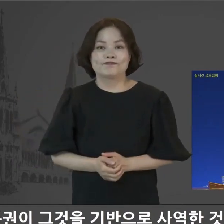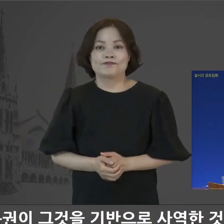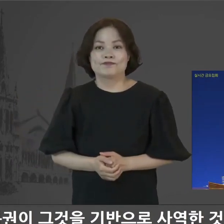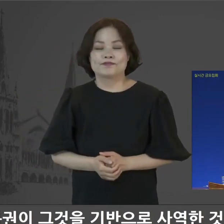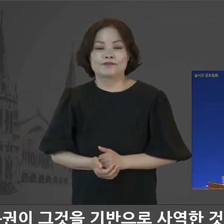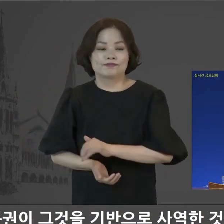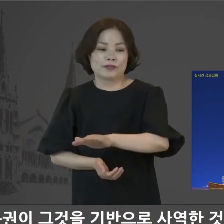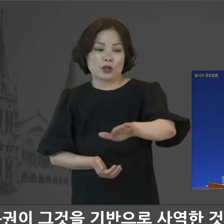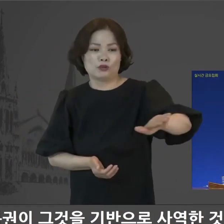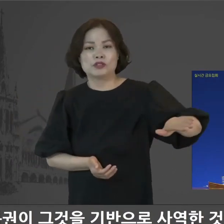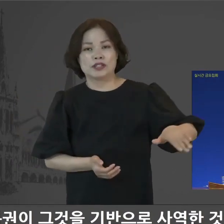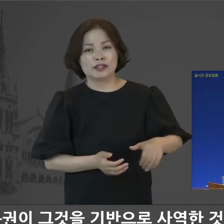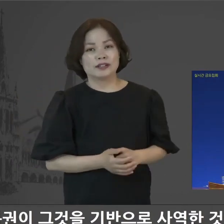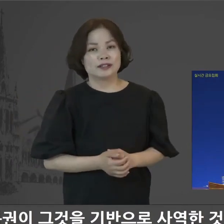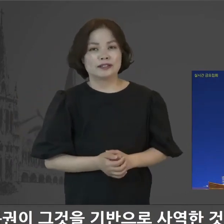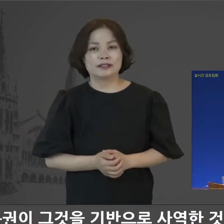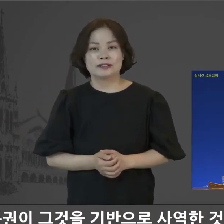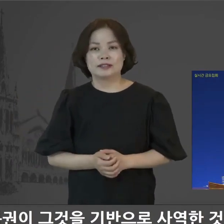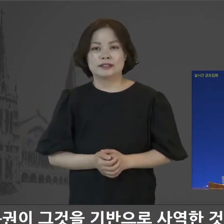우리가